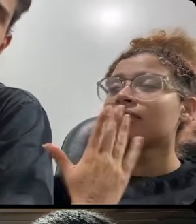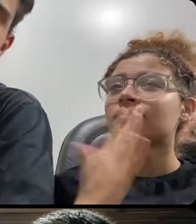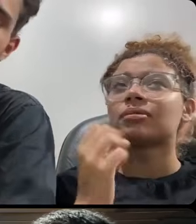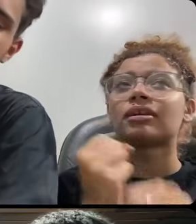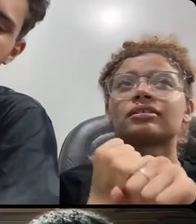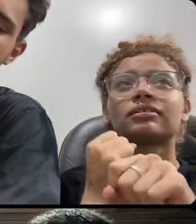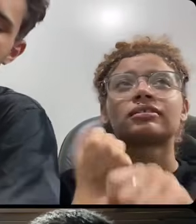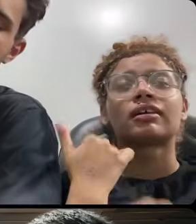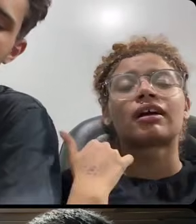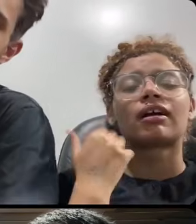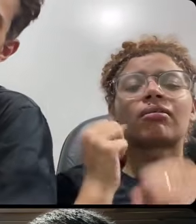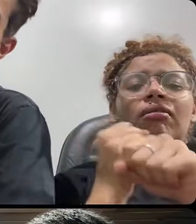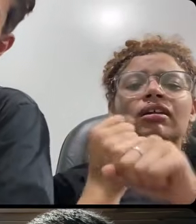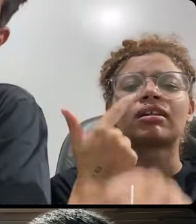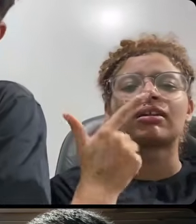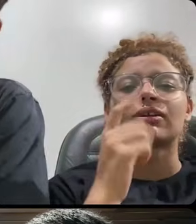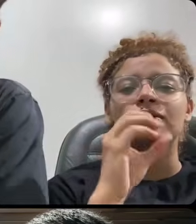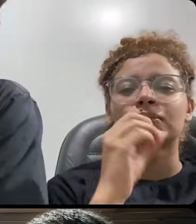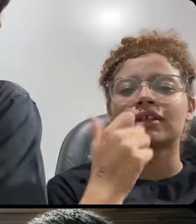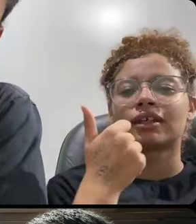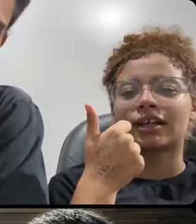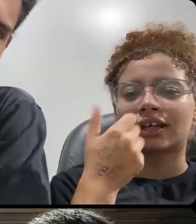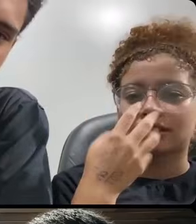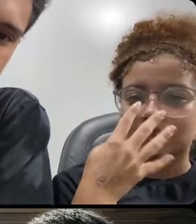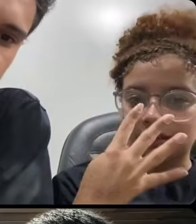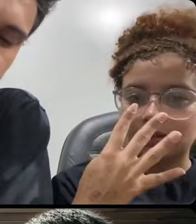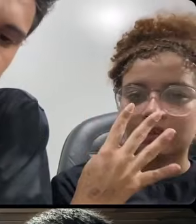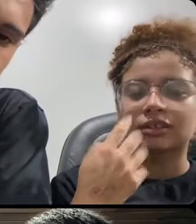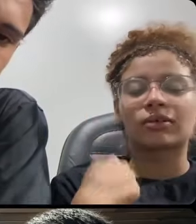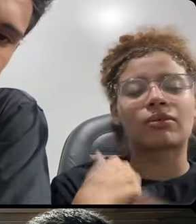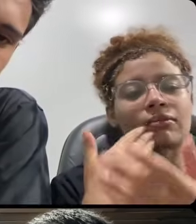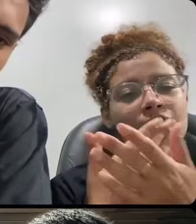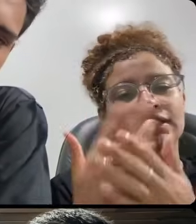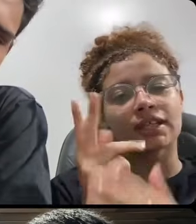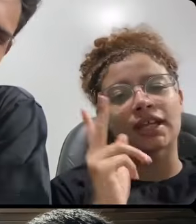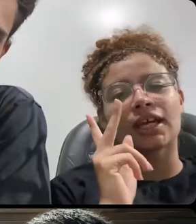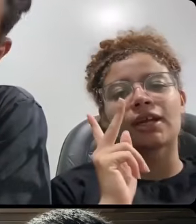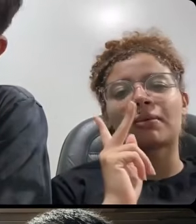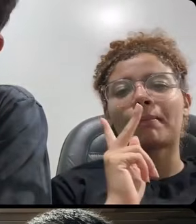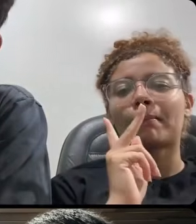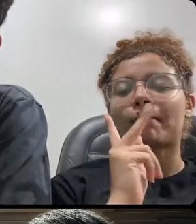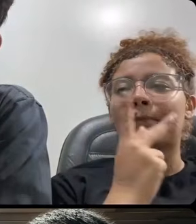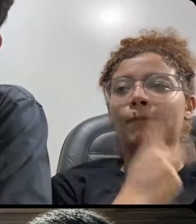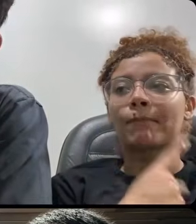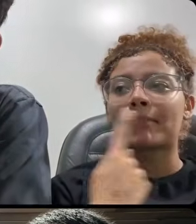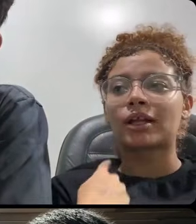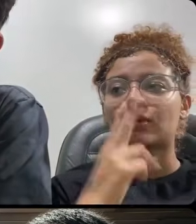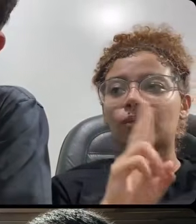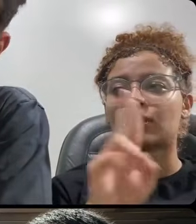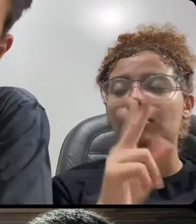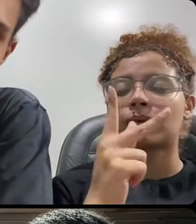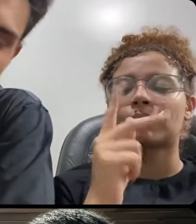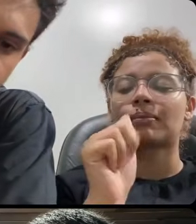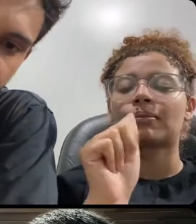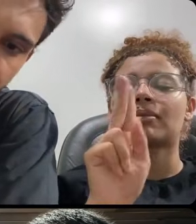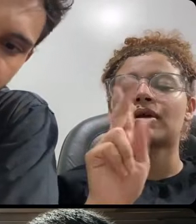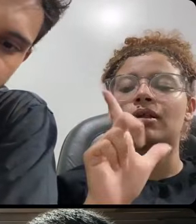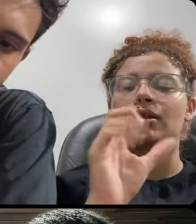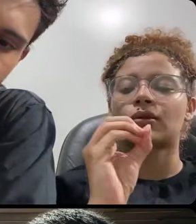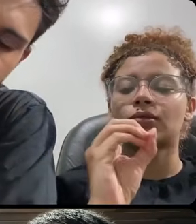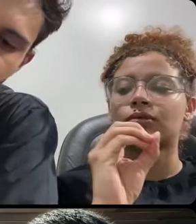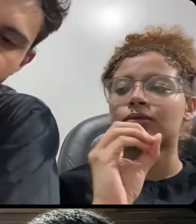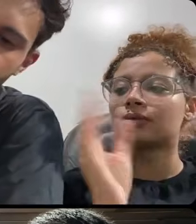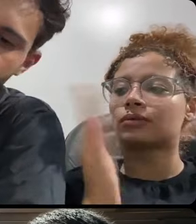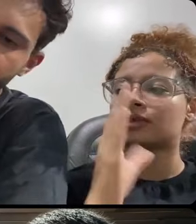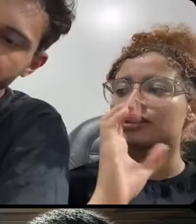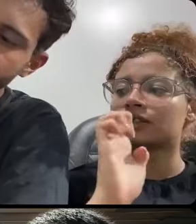É 14. Pelo pastor Paulo César, ali de Canoas, né? O meu irmão mais velho,